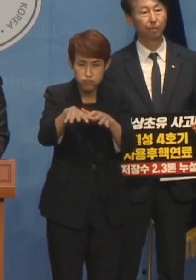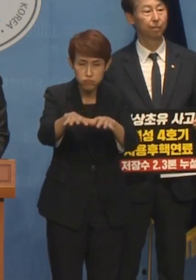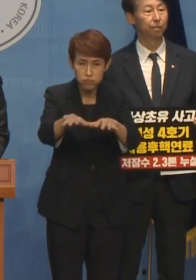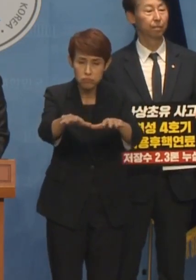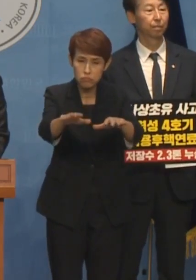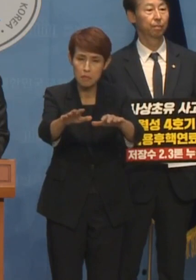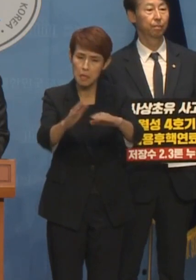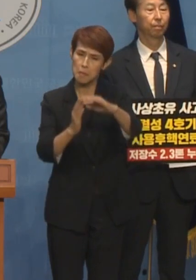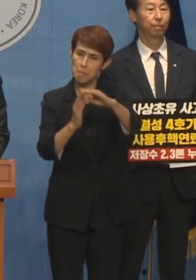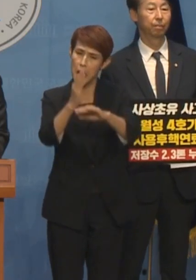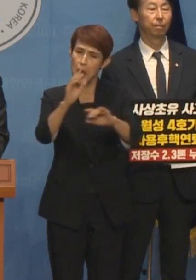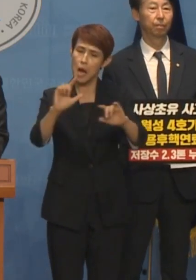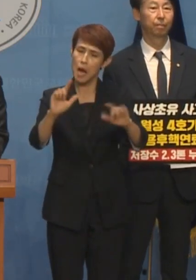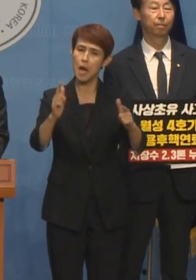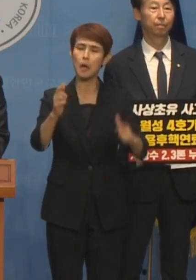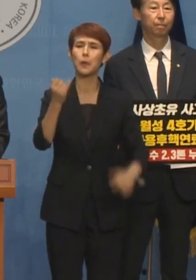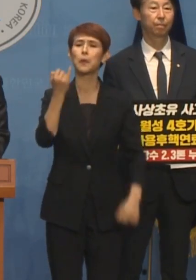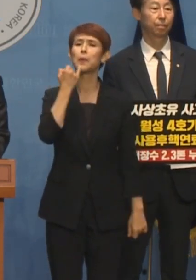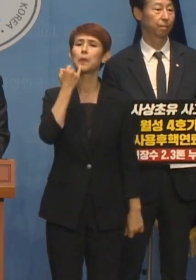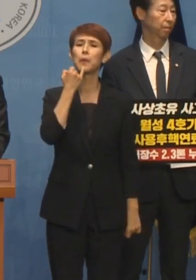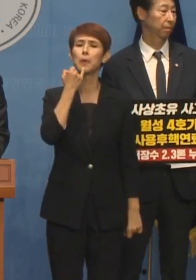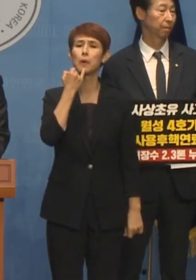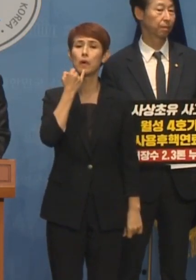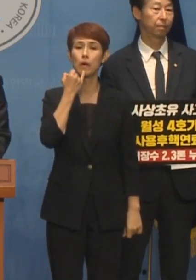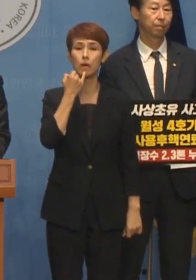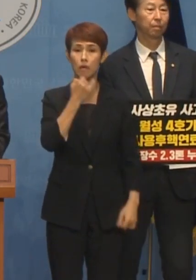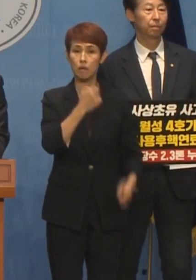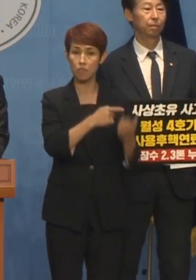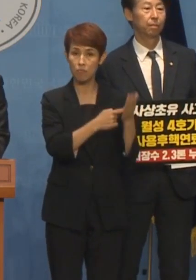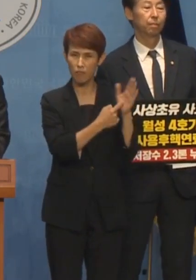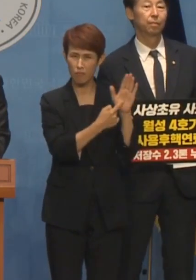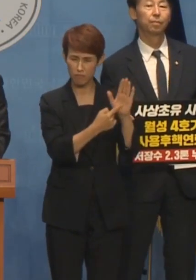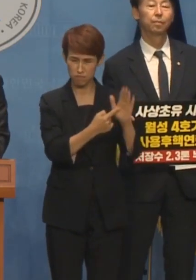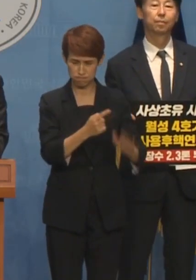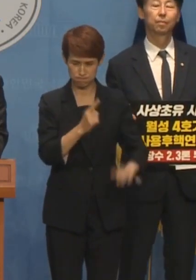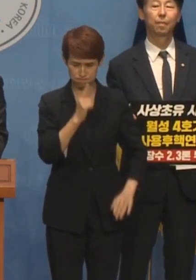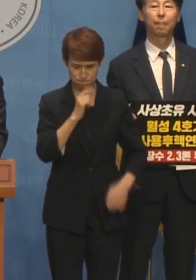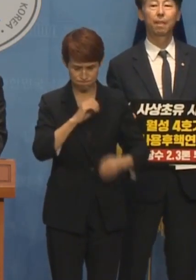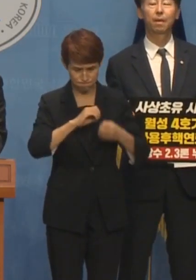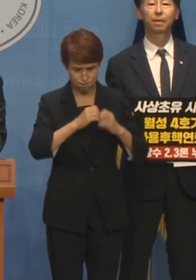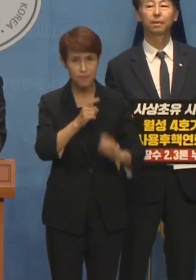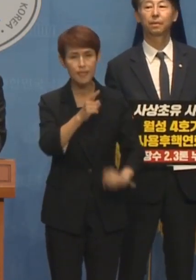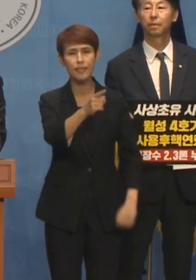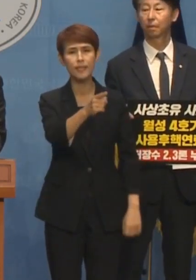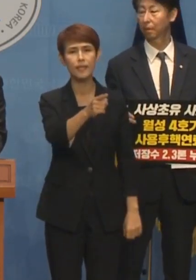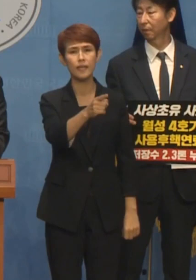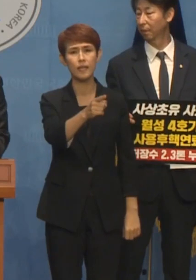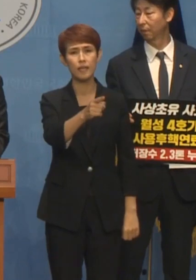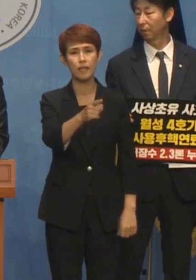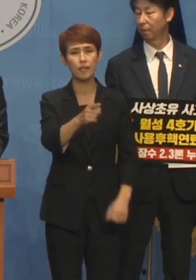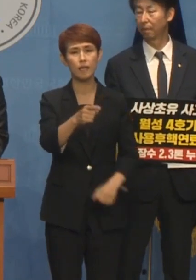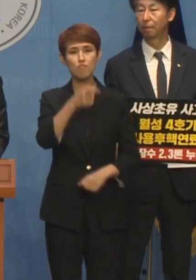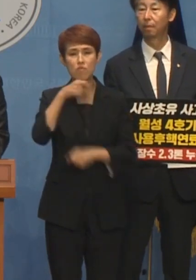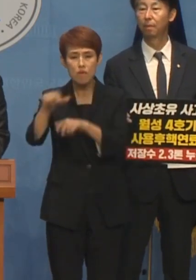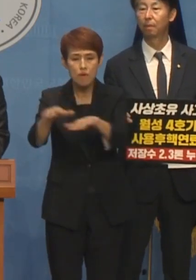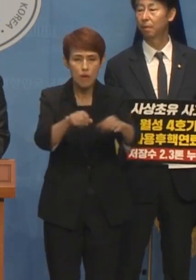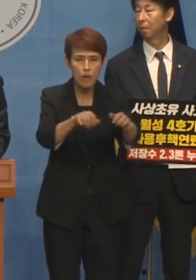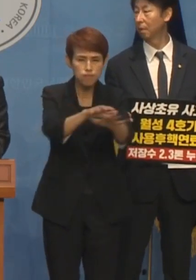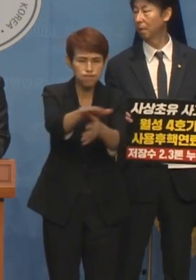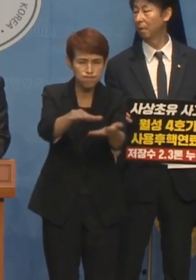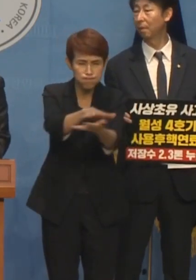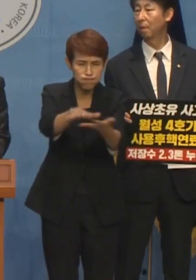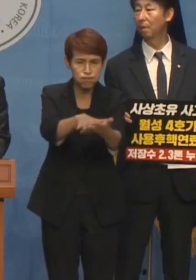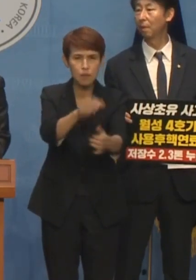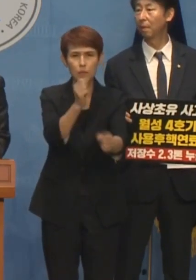넘지 않아서 문제가 되지 않는다라고 말도 안 되는 변명을 하고 있습니다. 이미 희석돼서 그런 것을 문제가